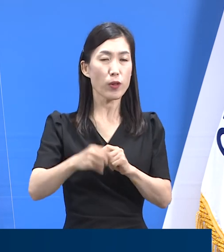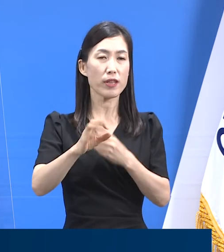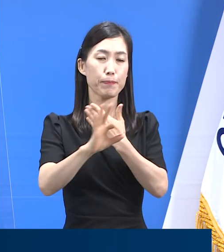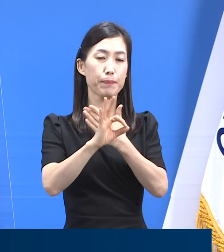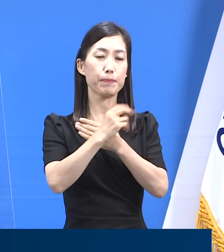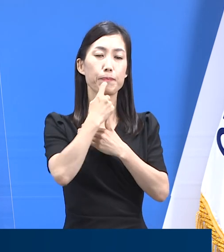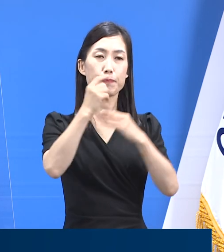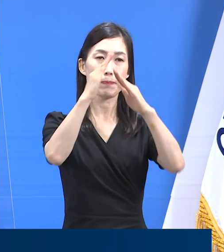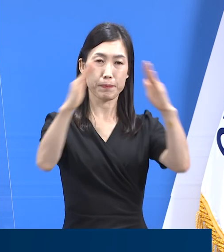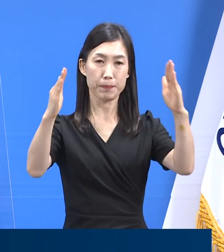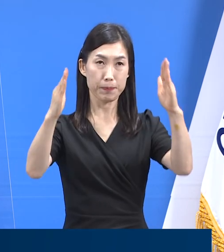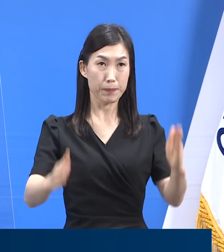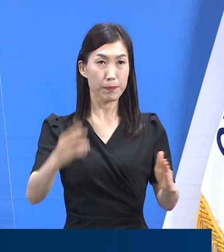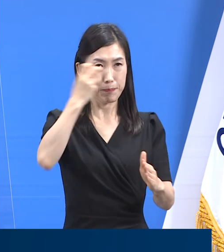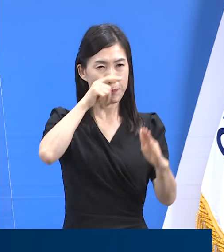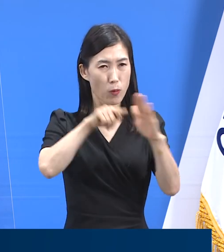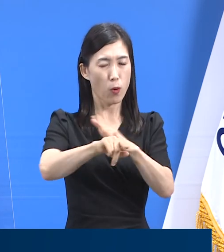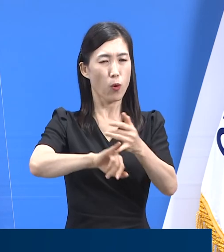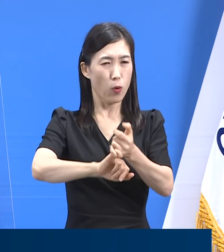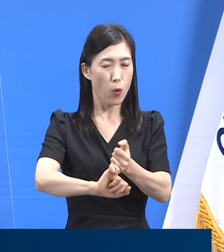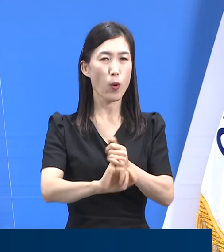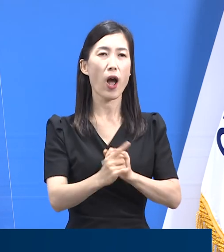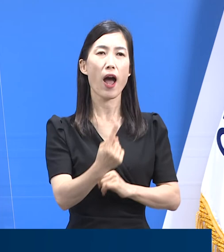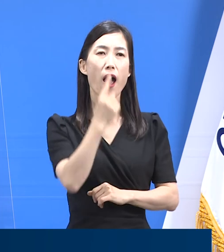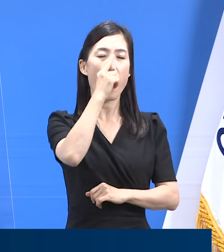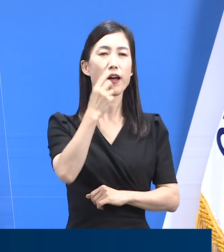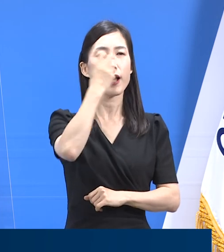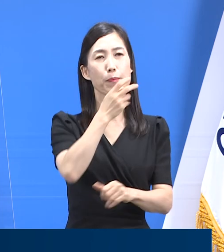임시선별검사소를 찾아가 검사하여 주시기 바랍니다.